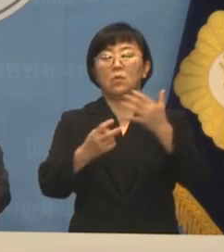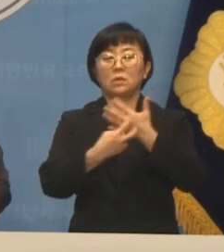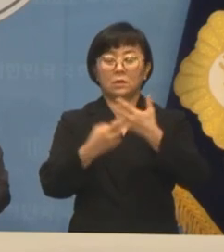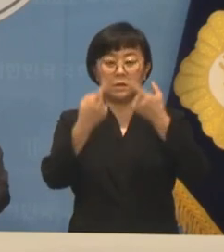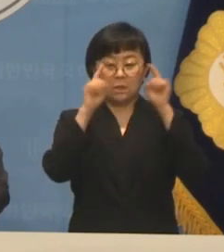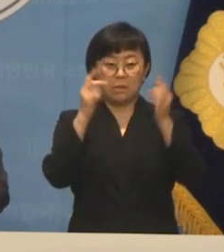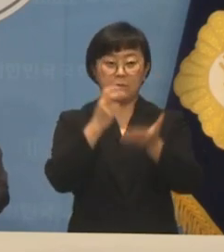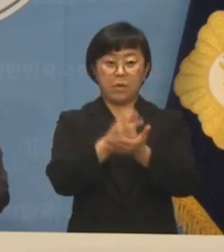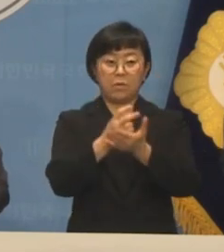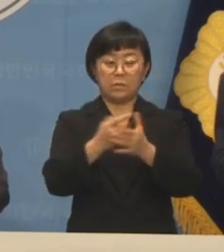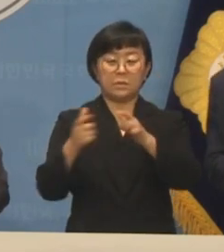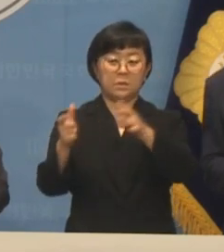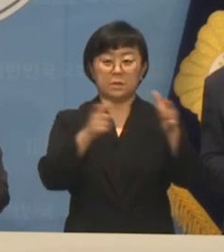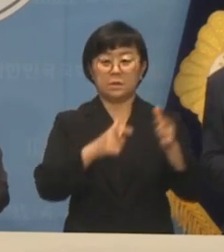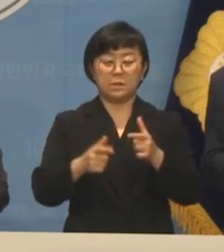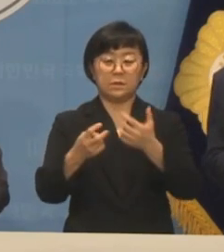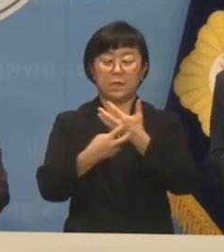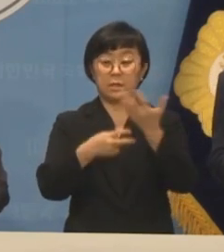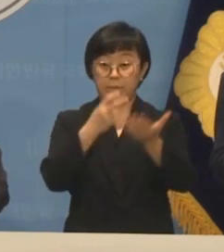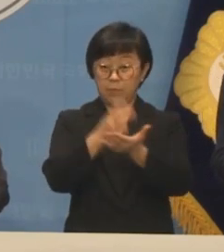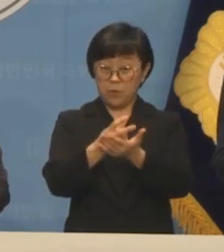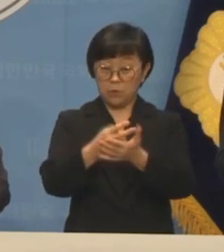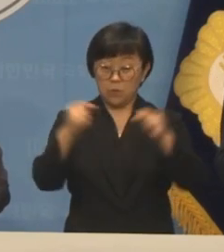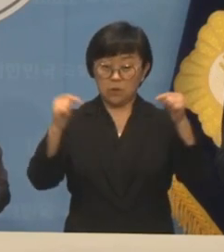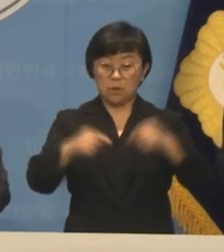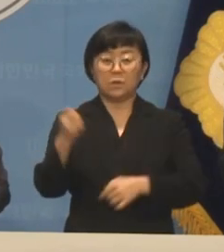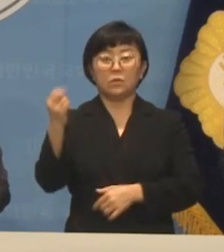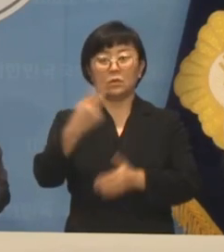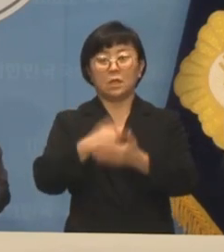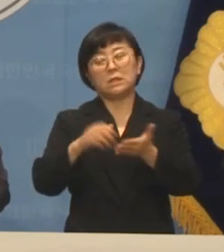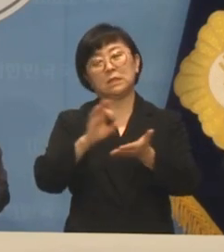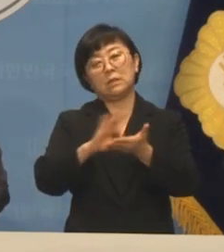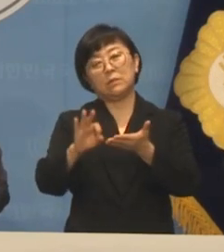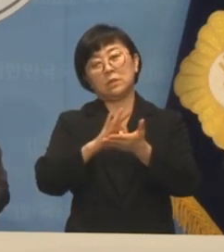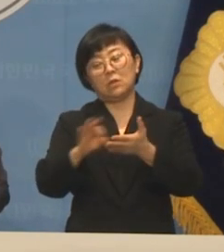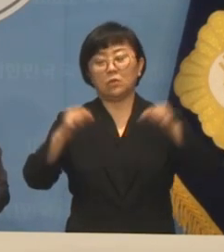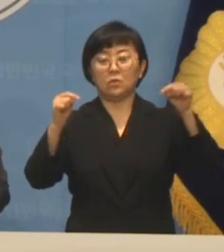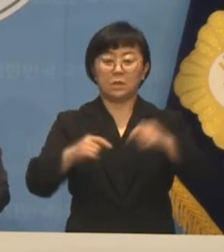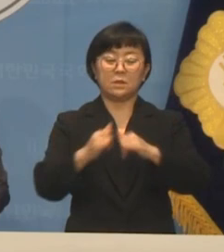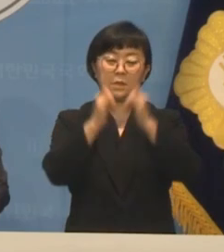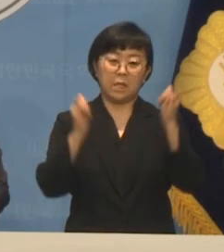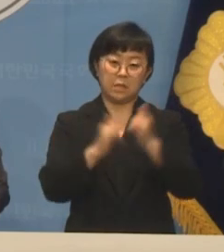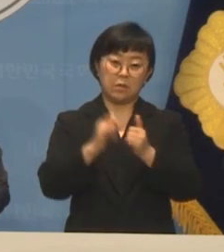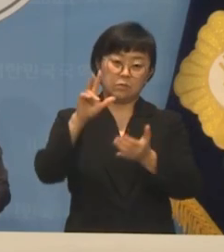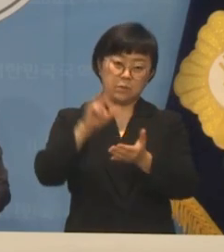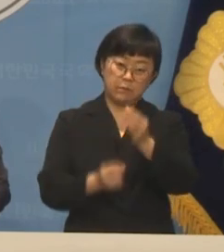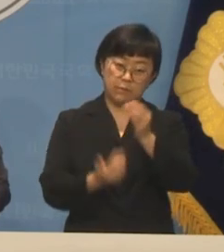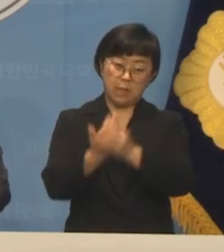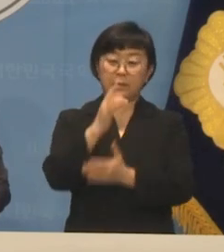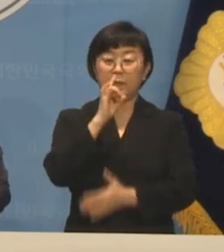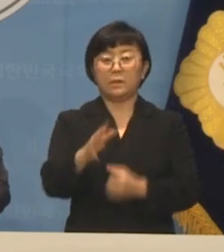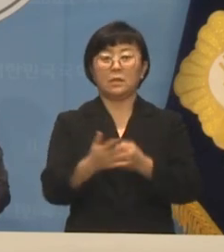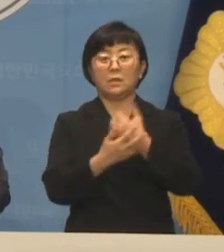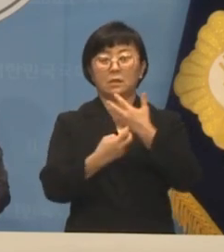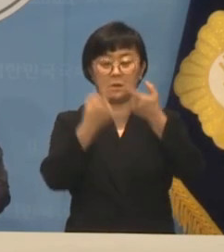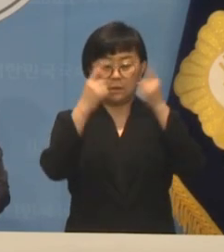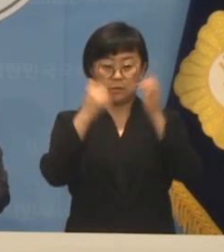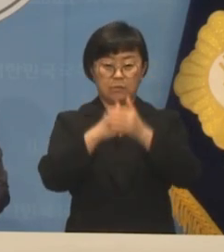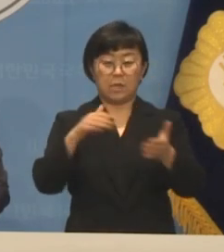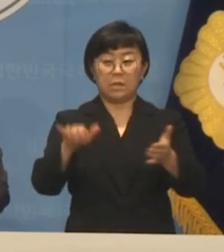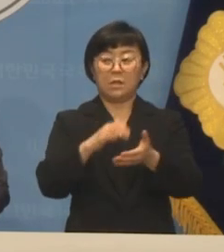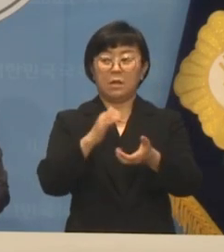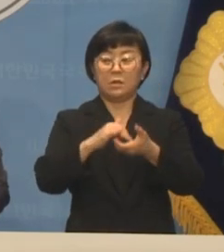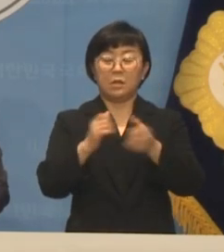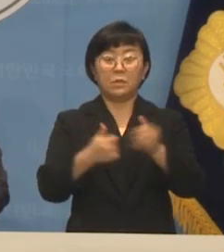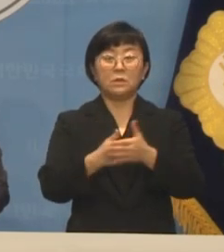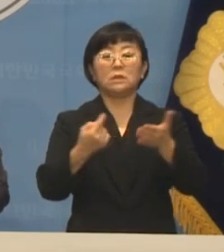공공의대법과 지역의사제법 논의를 미뤄 또다시 낭비적 논쟁과 사회적 비용을 초래해서는 안 된다. 의대 정원 확대가